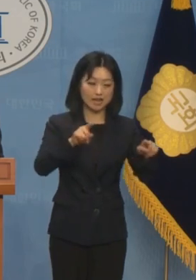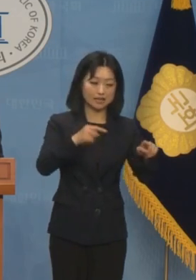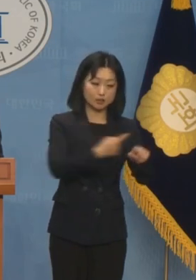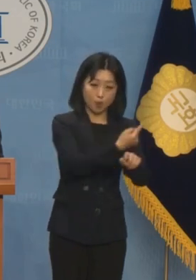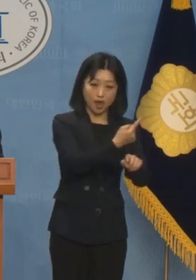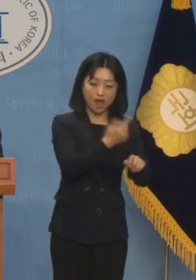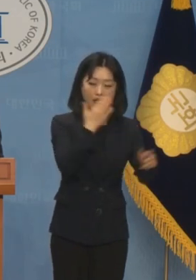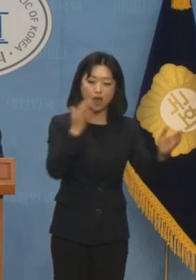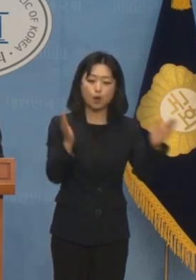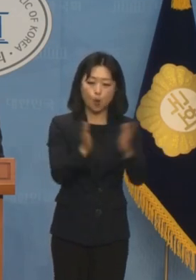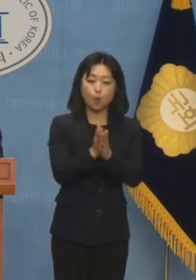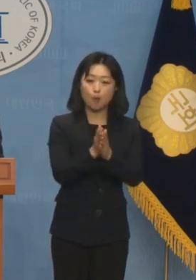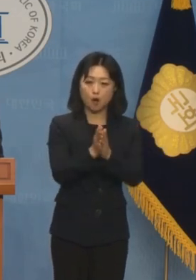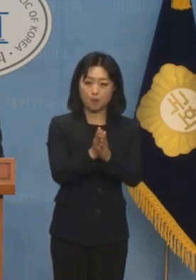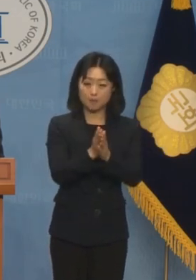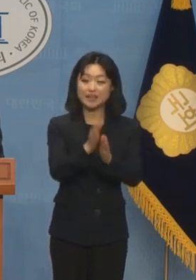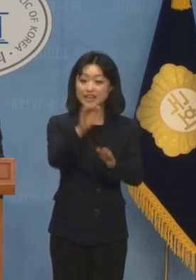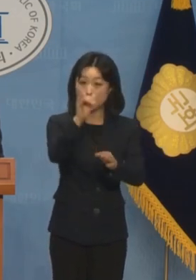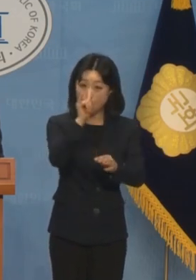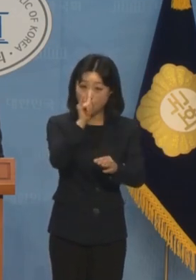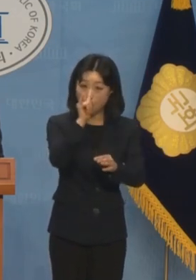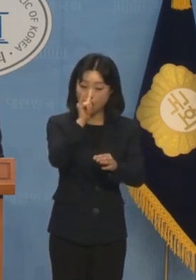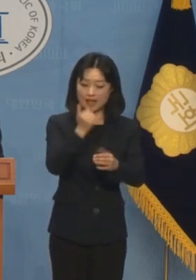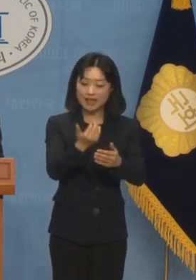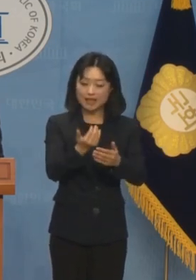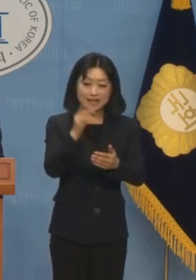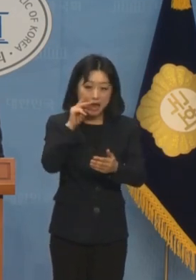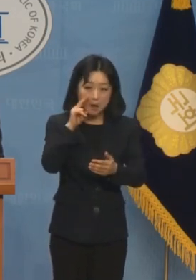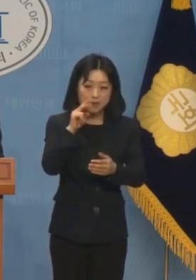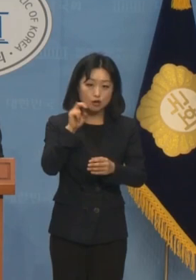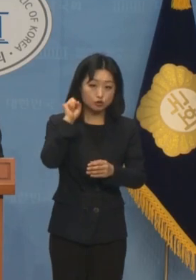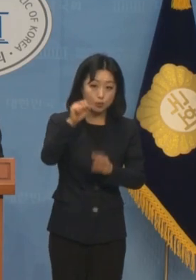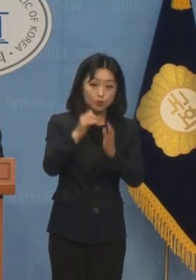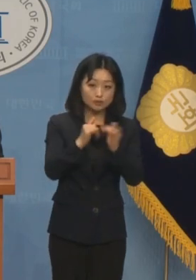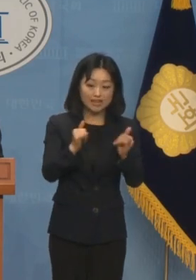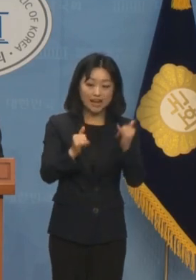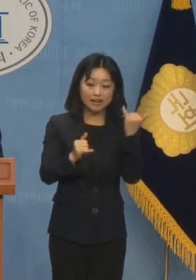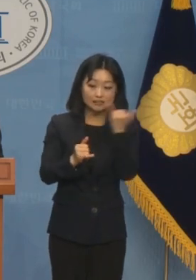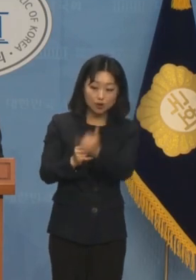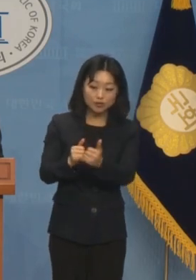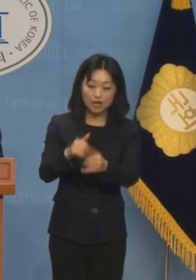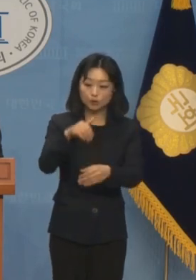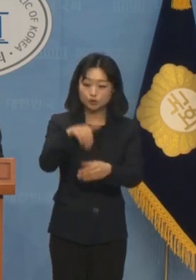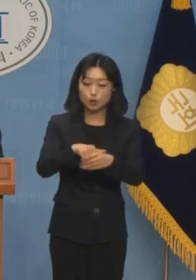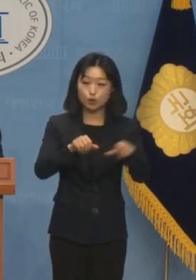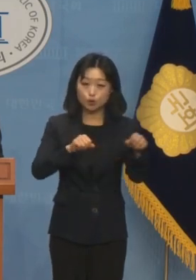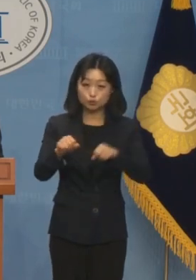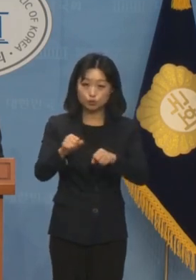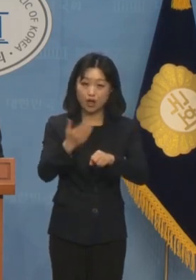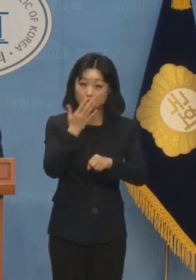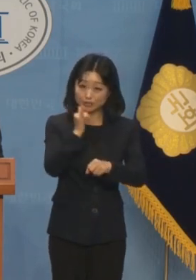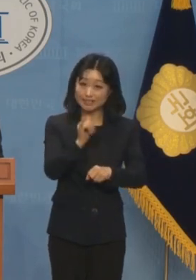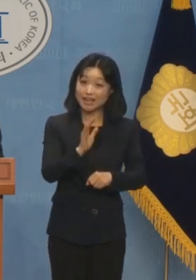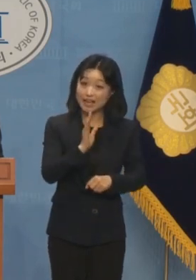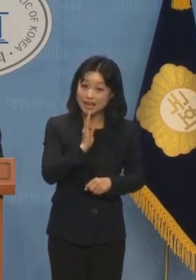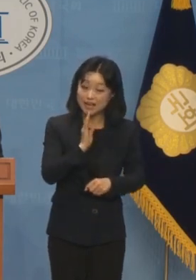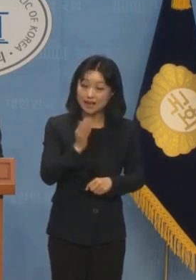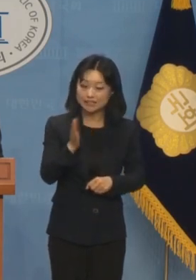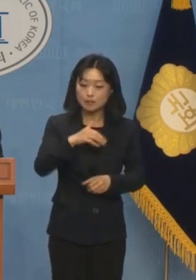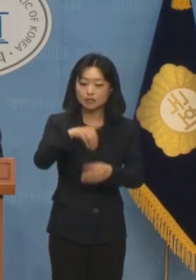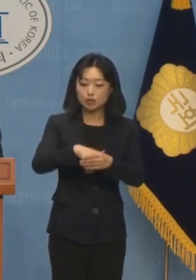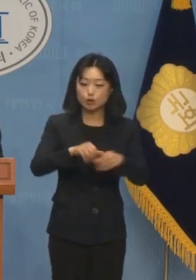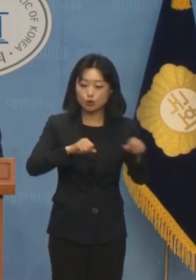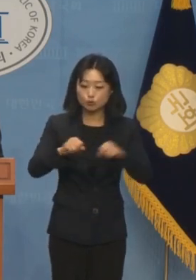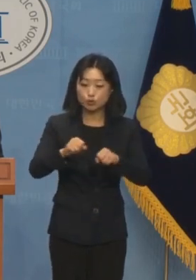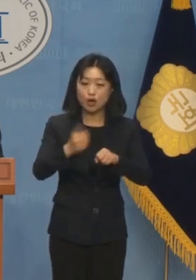신분범의 공범이 성립하는 것이고 예비 후보가 전화로 선거운동을 할 수 있다고 하더라도